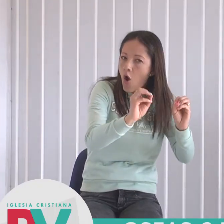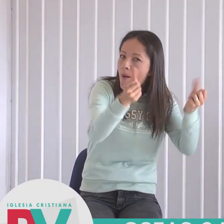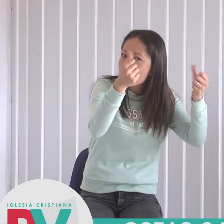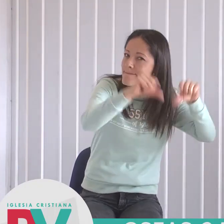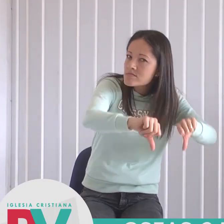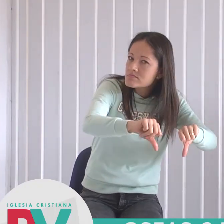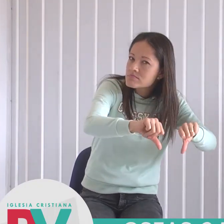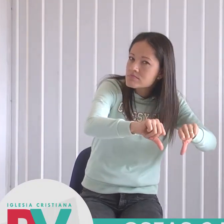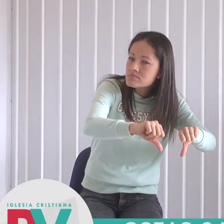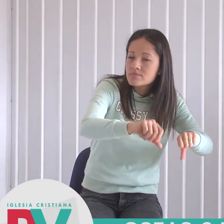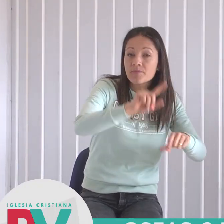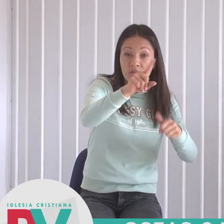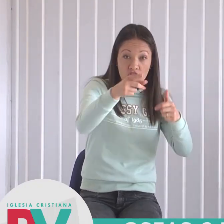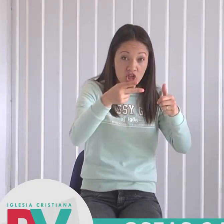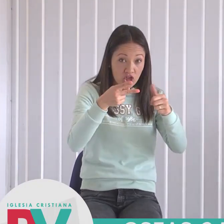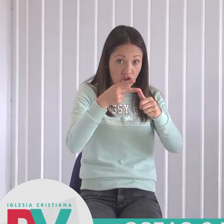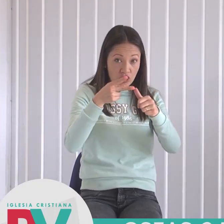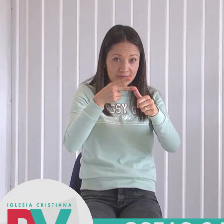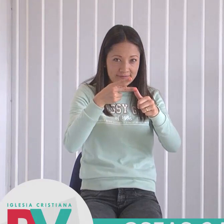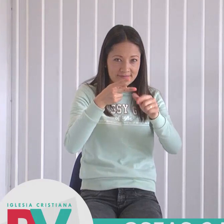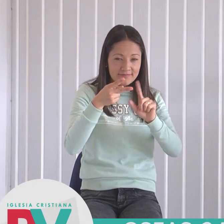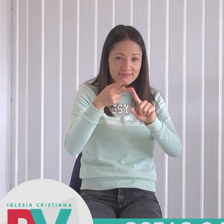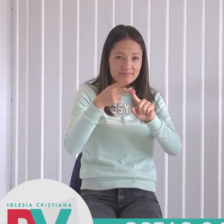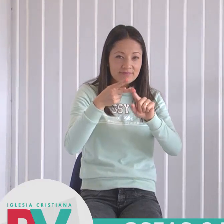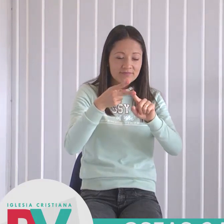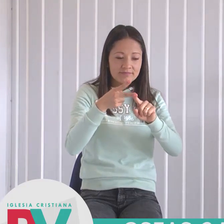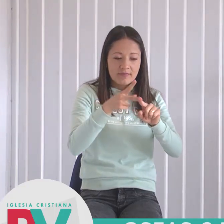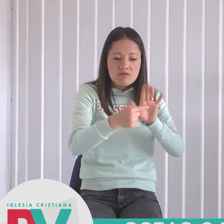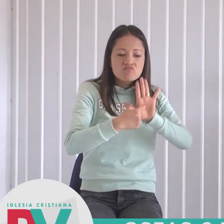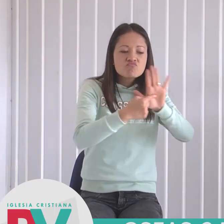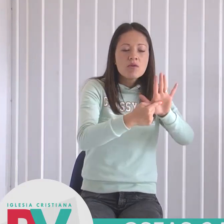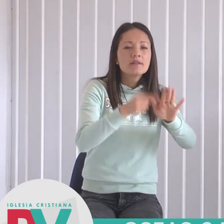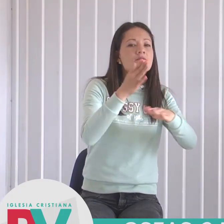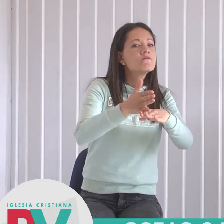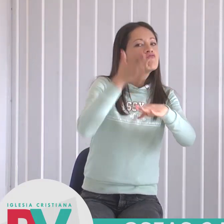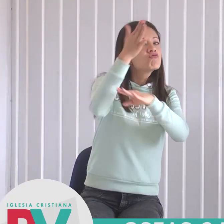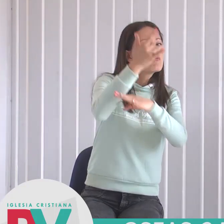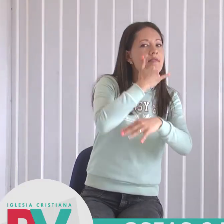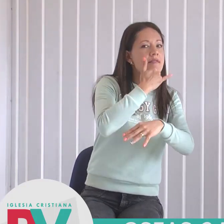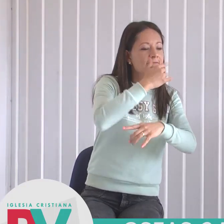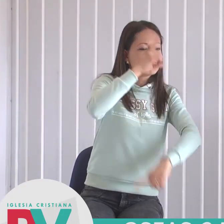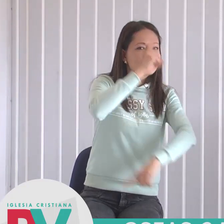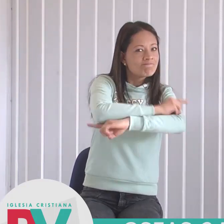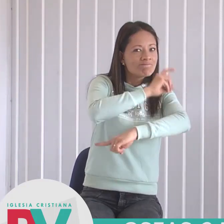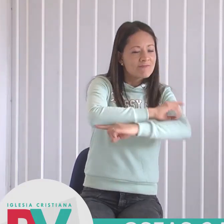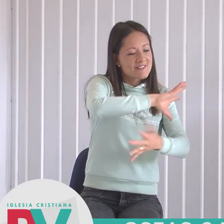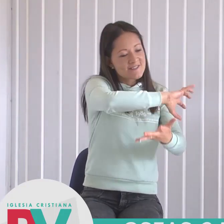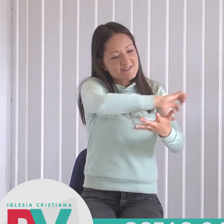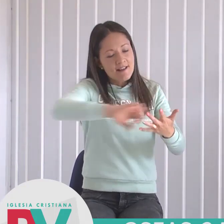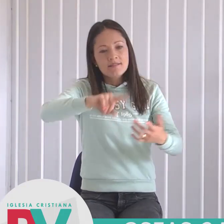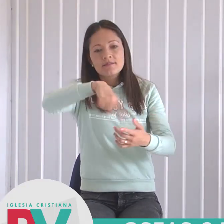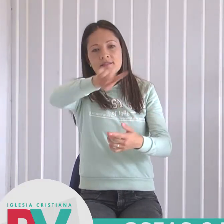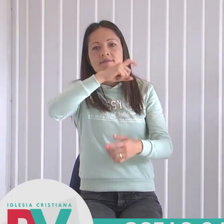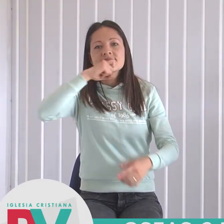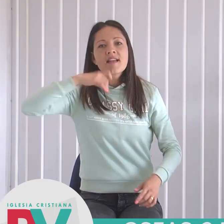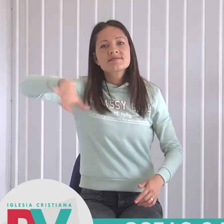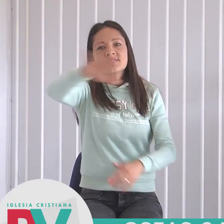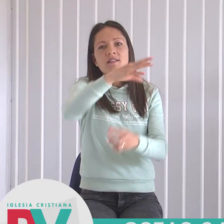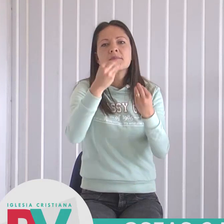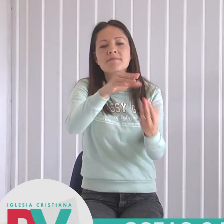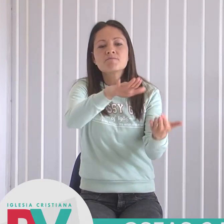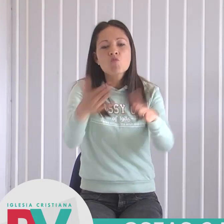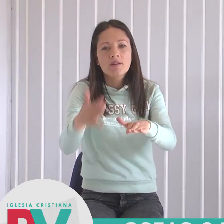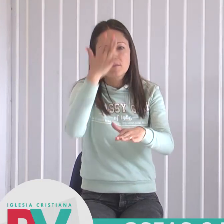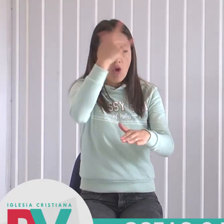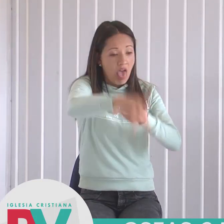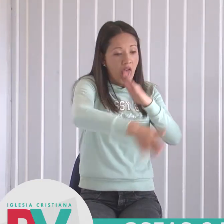mal. Número 2, muestra lo que puede ocurrir con ellos. Y para no repetir todo, lo que él está diciendo es, van a morir si siguen